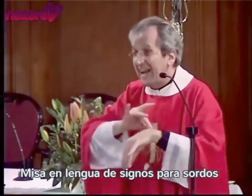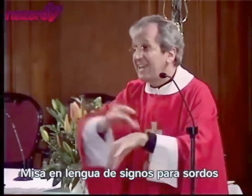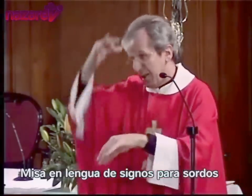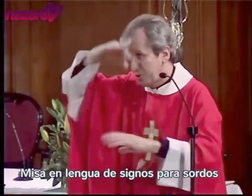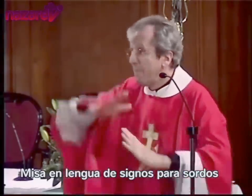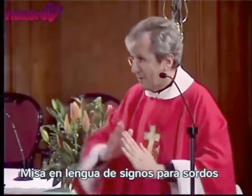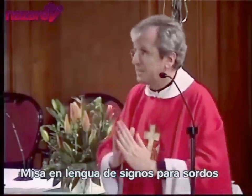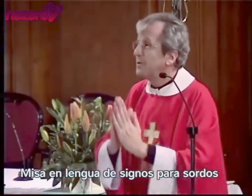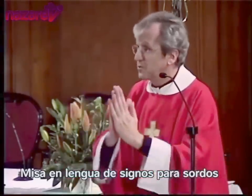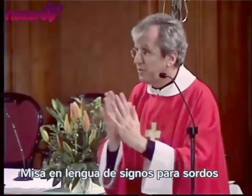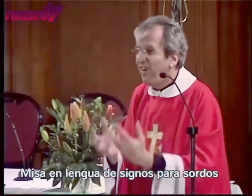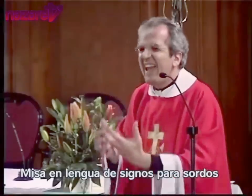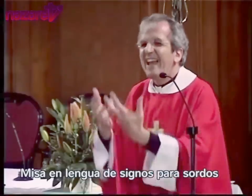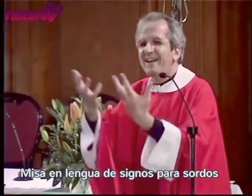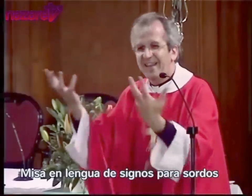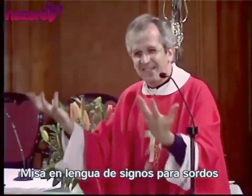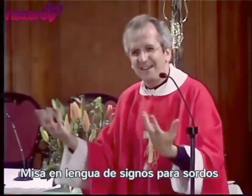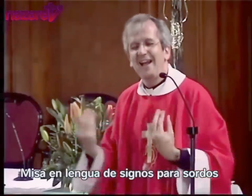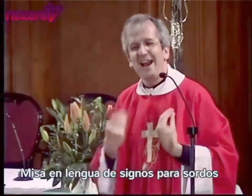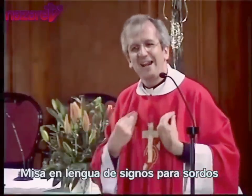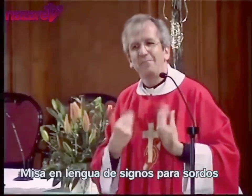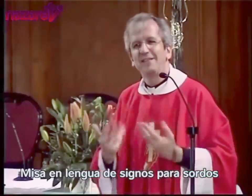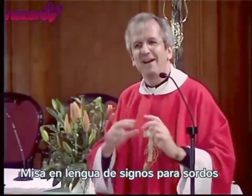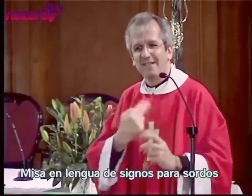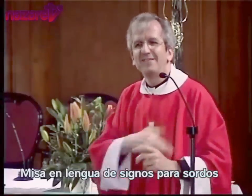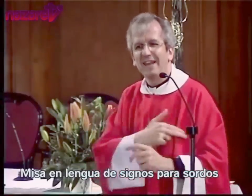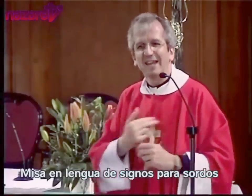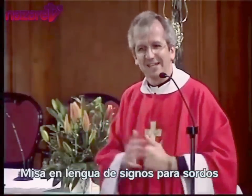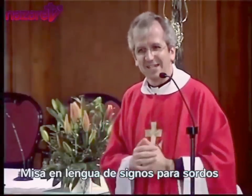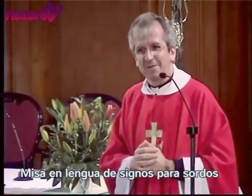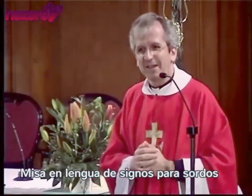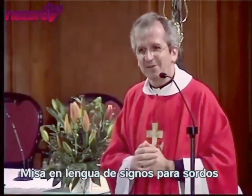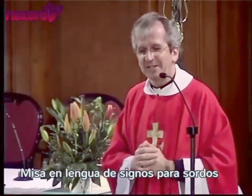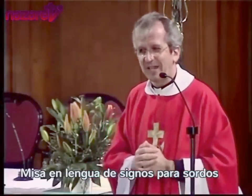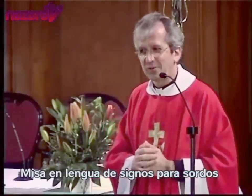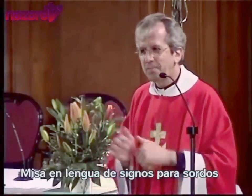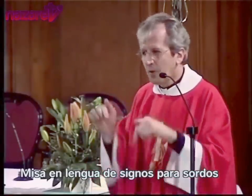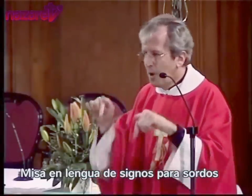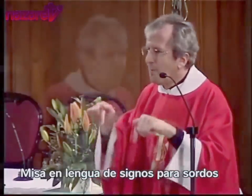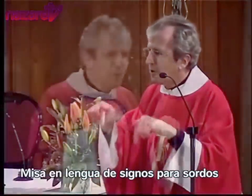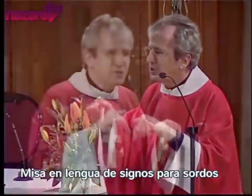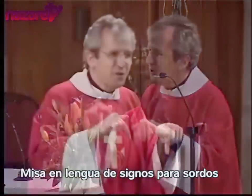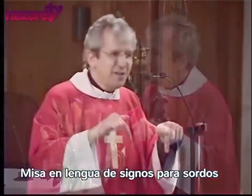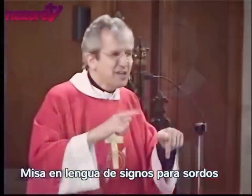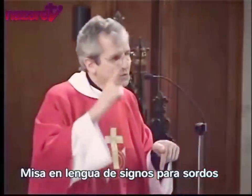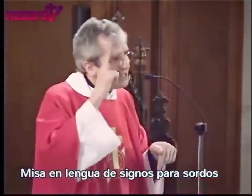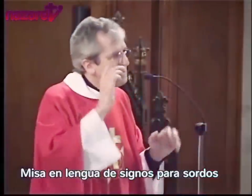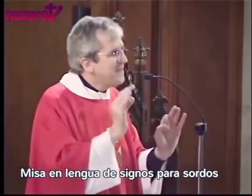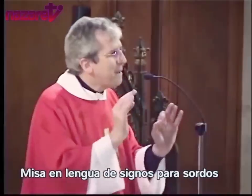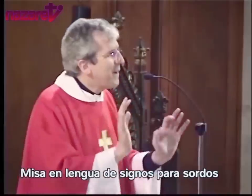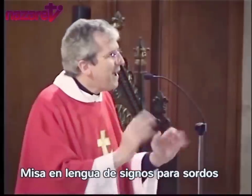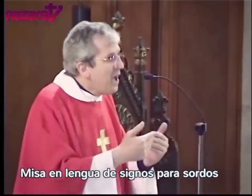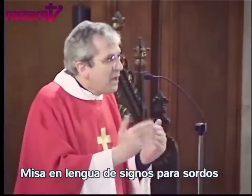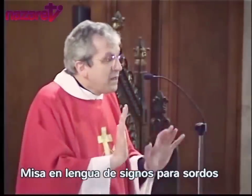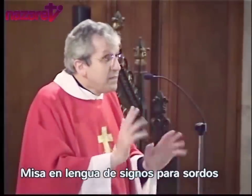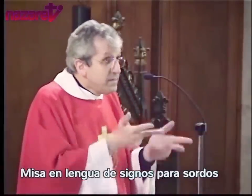si están guiados por el Espíritu Santo, enriquecen la vida de la Iglesia, la vida de los cristianos. Por eso hoy es un día